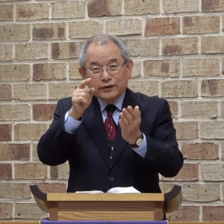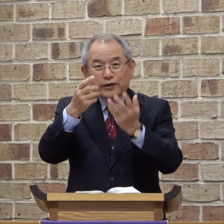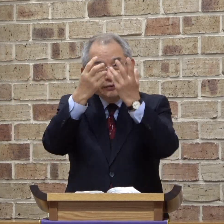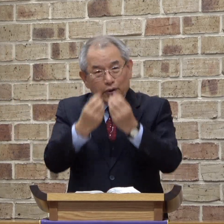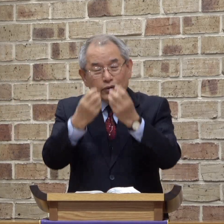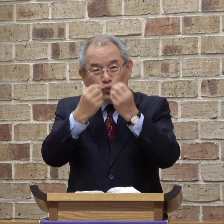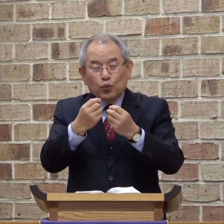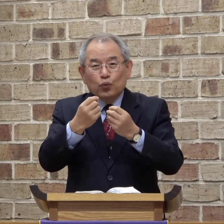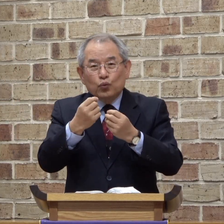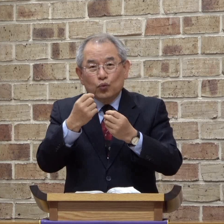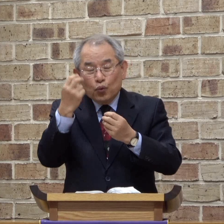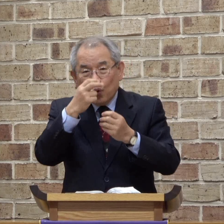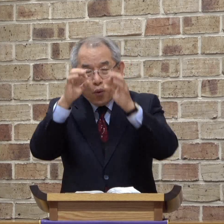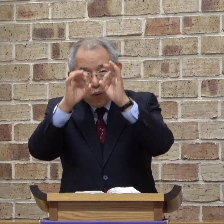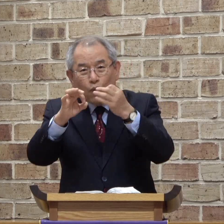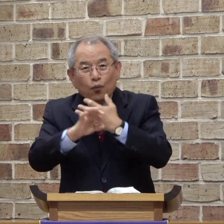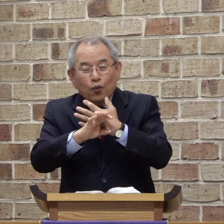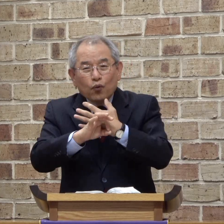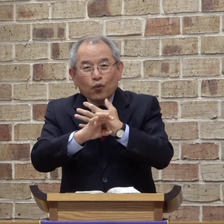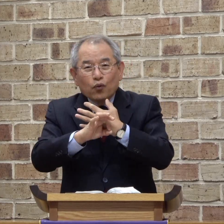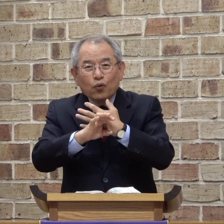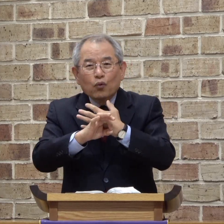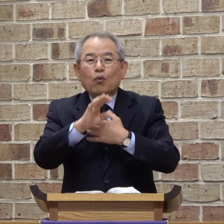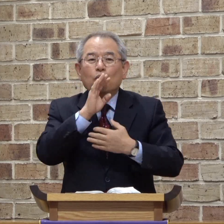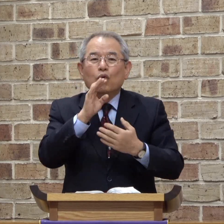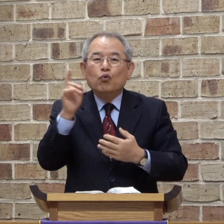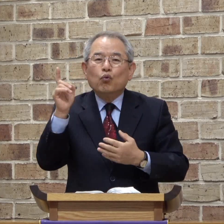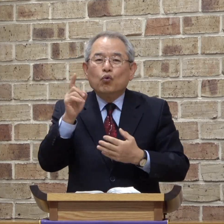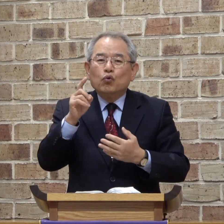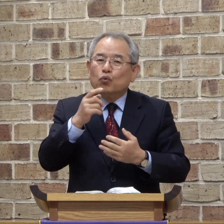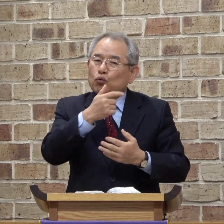유명한 세계적인 베스트셀러입니다.